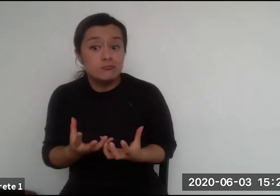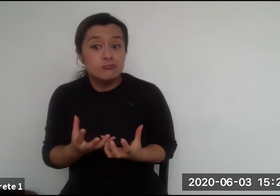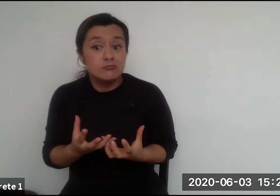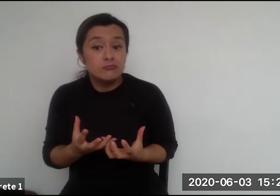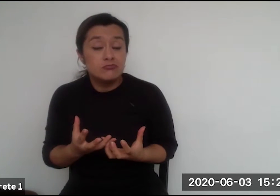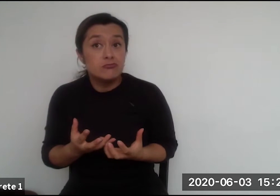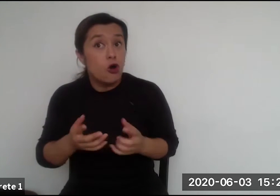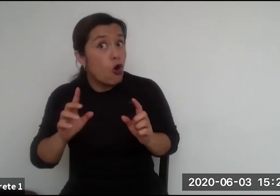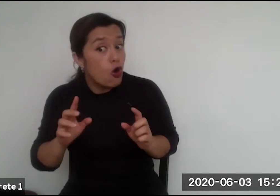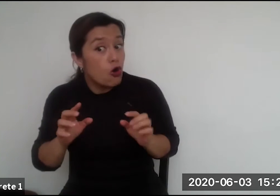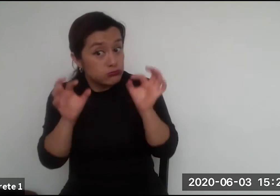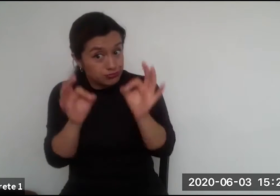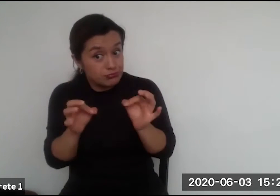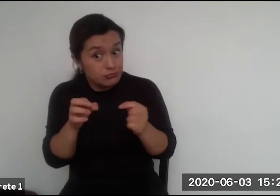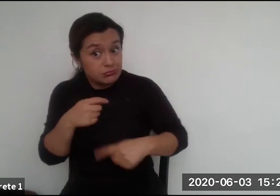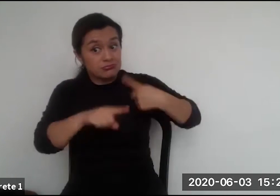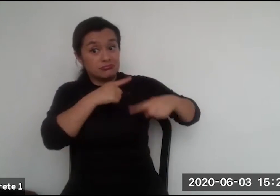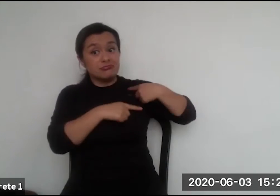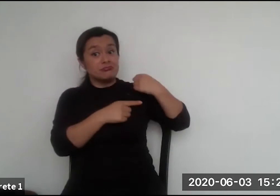Então,